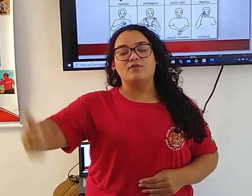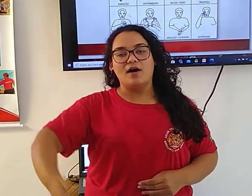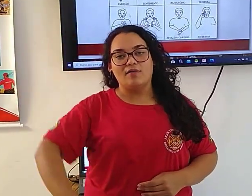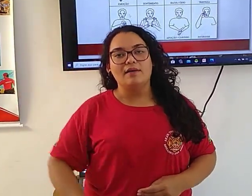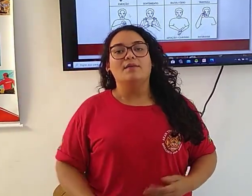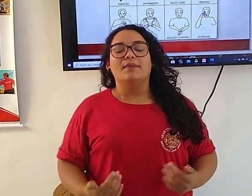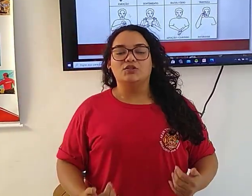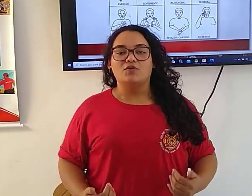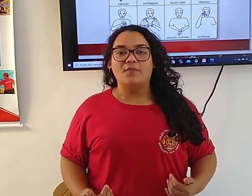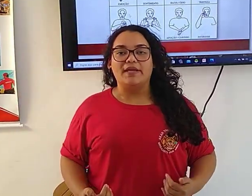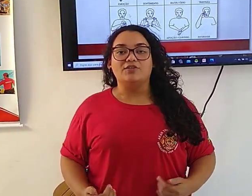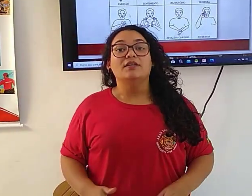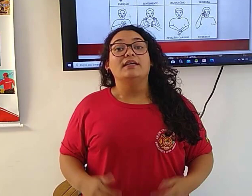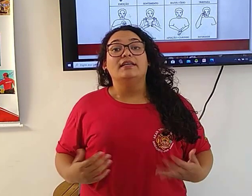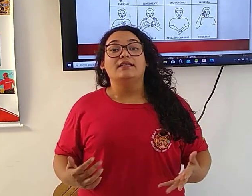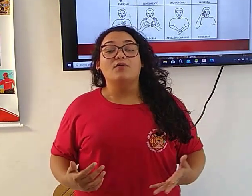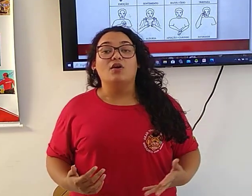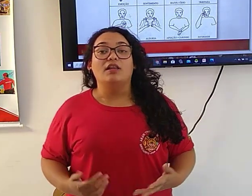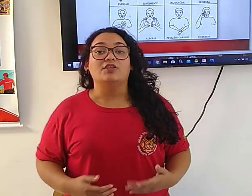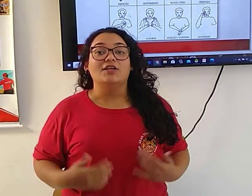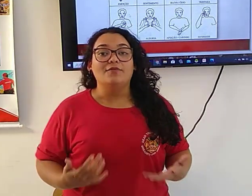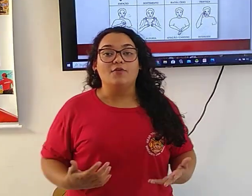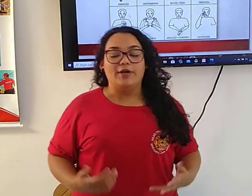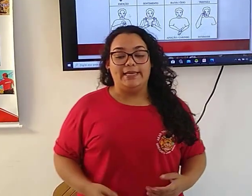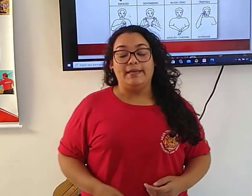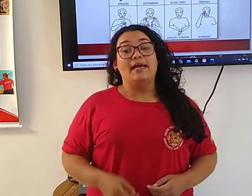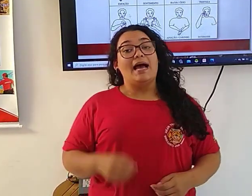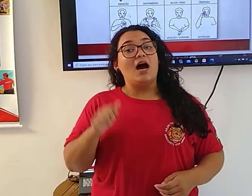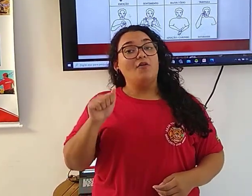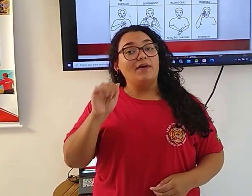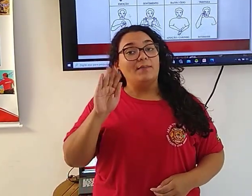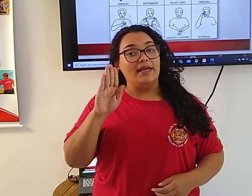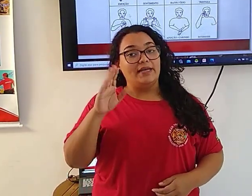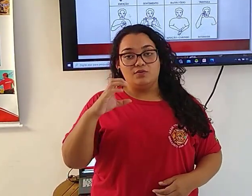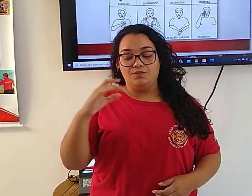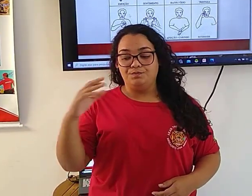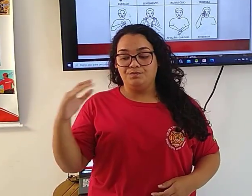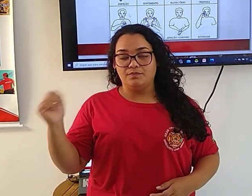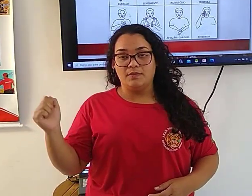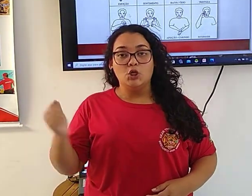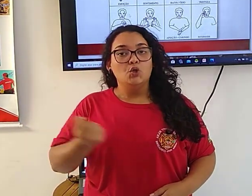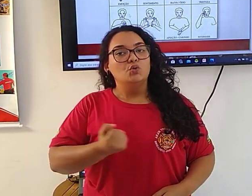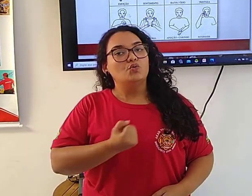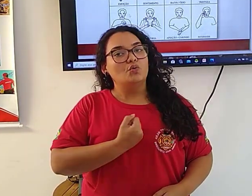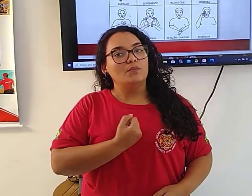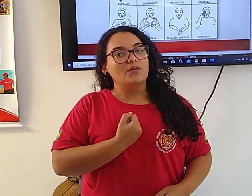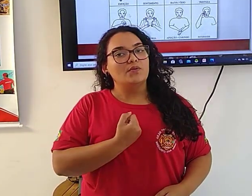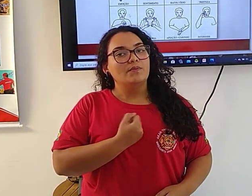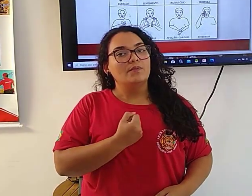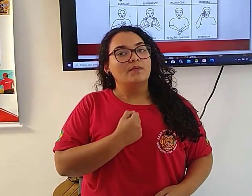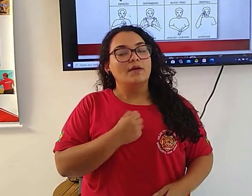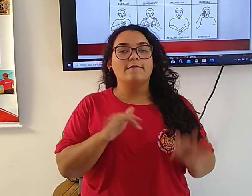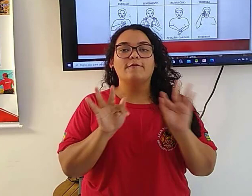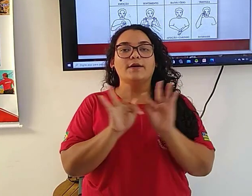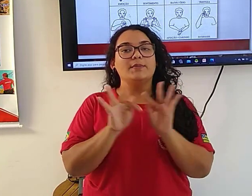aula pessoalmente. Então, olha, já foi alfabeto, número,